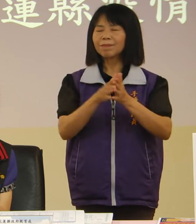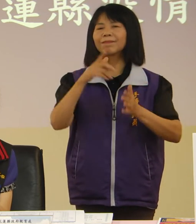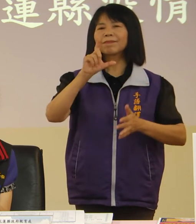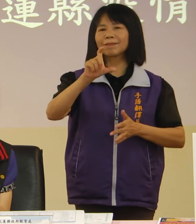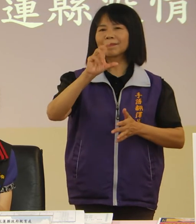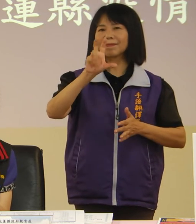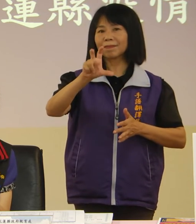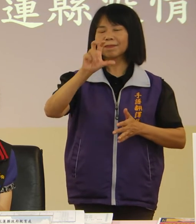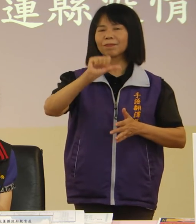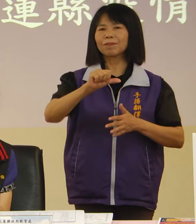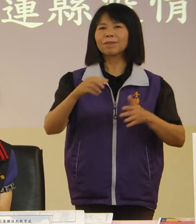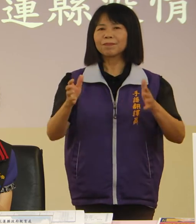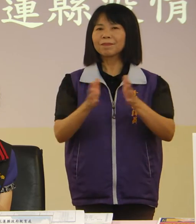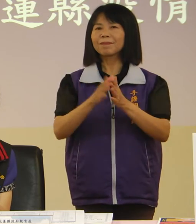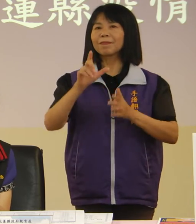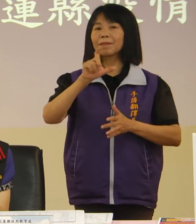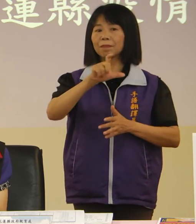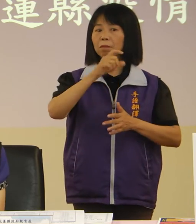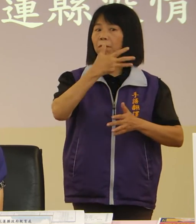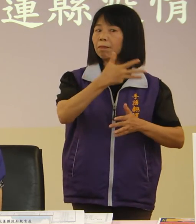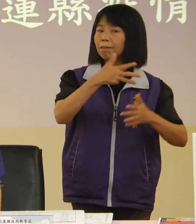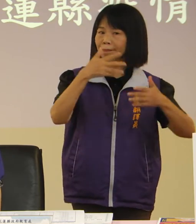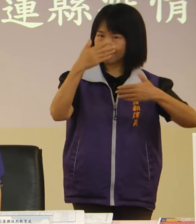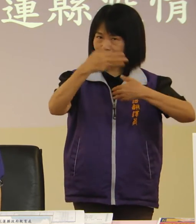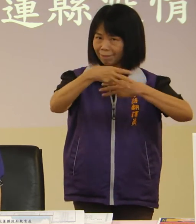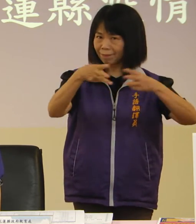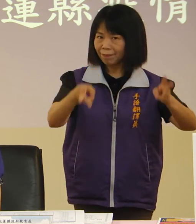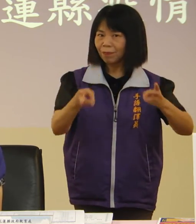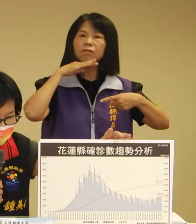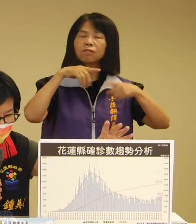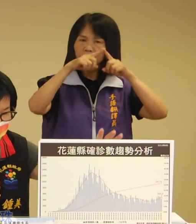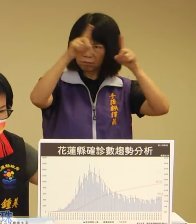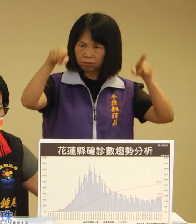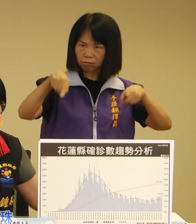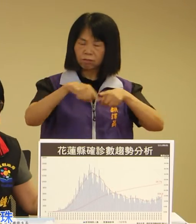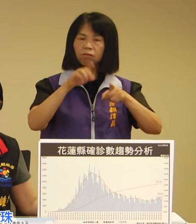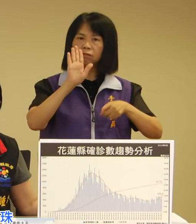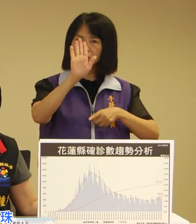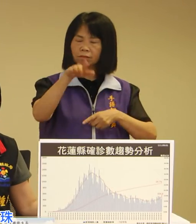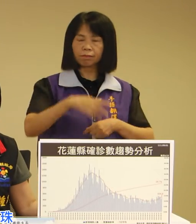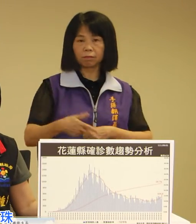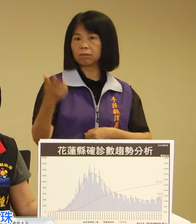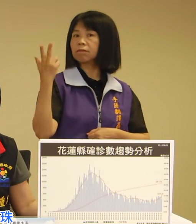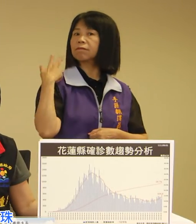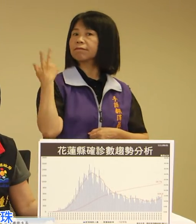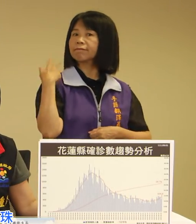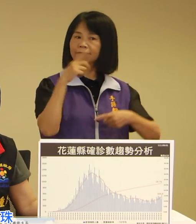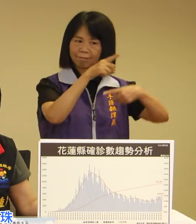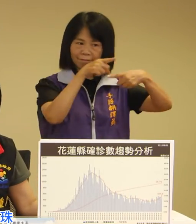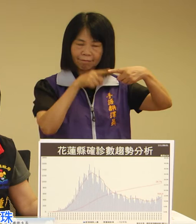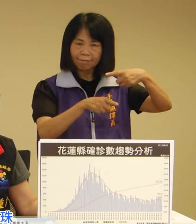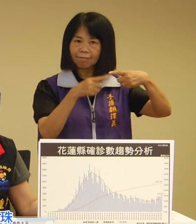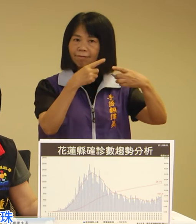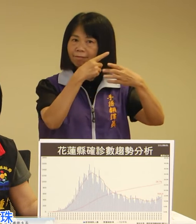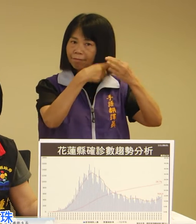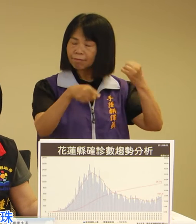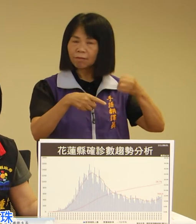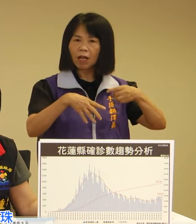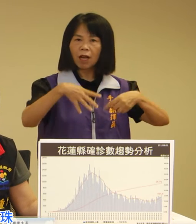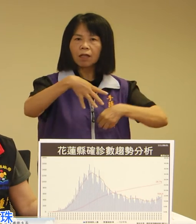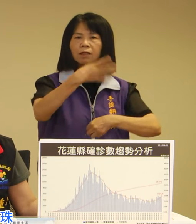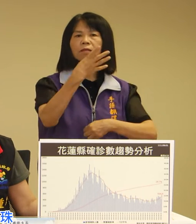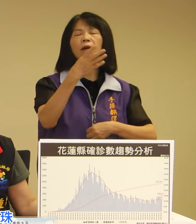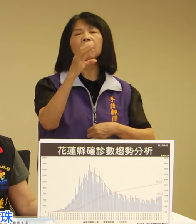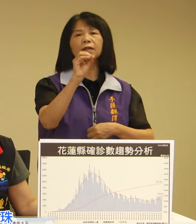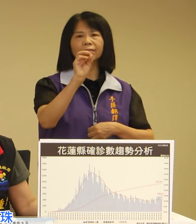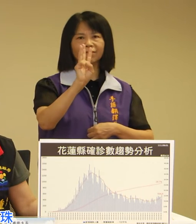75位，总计有68个班级暂停实体的课程。 我们上一周的平均数是403人，就是每